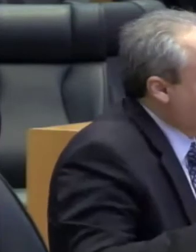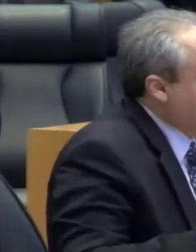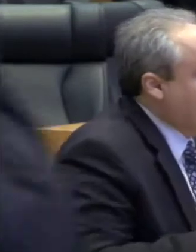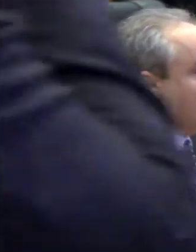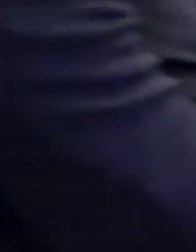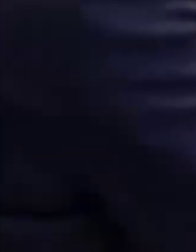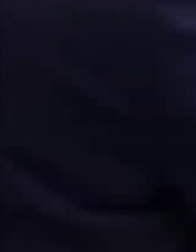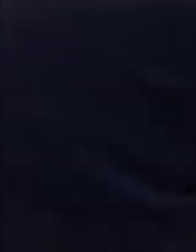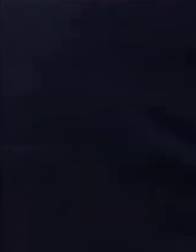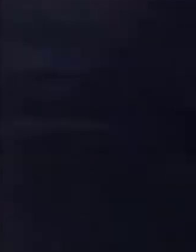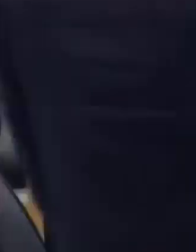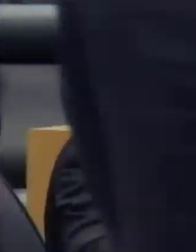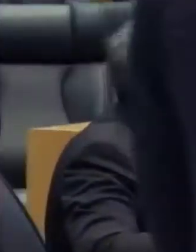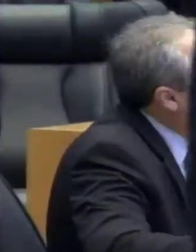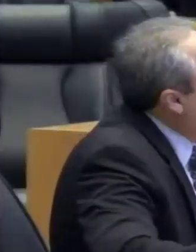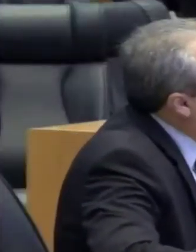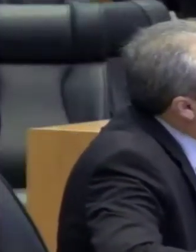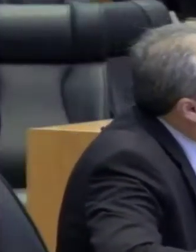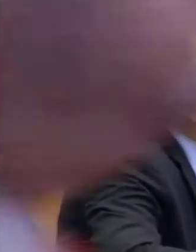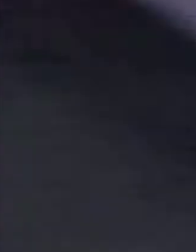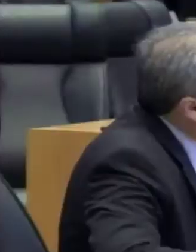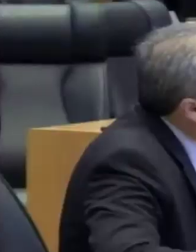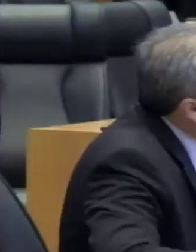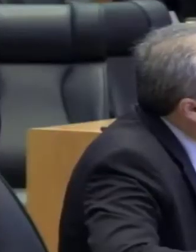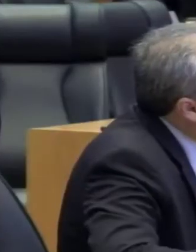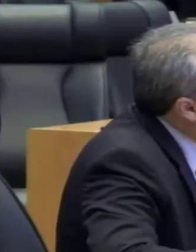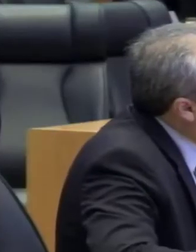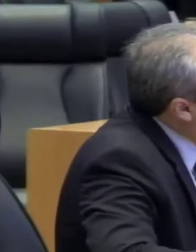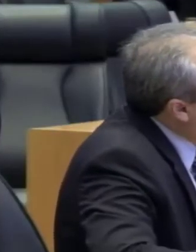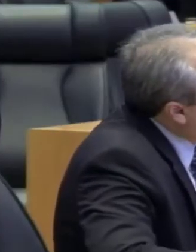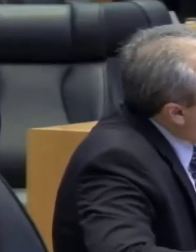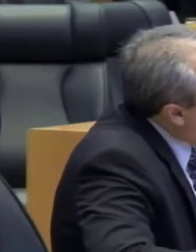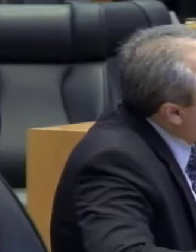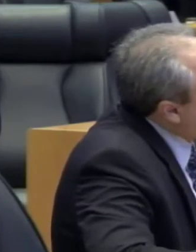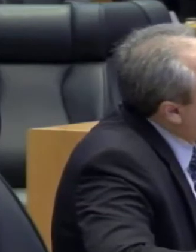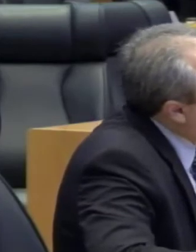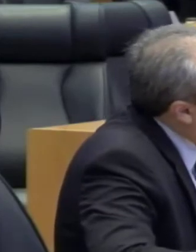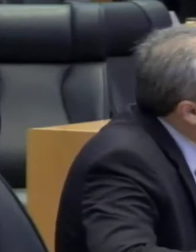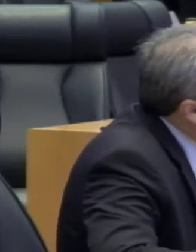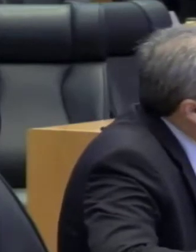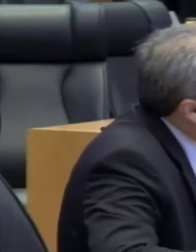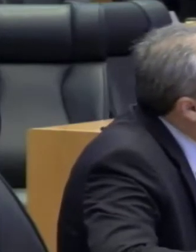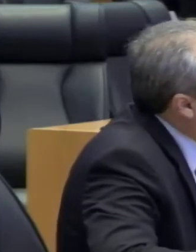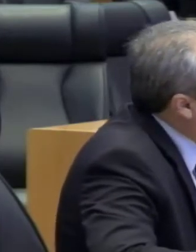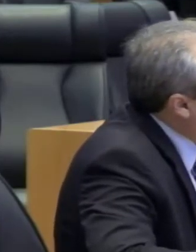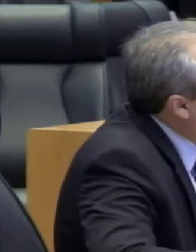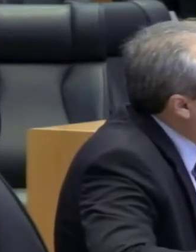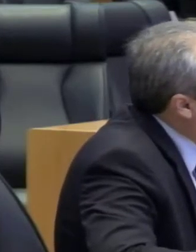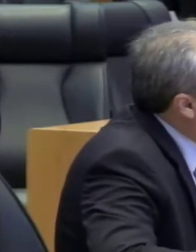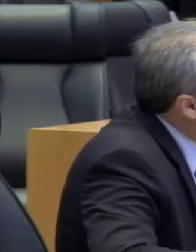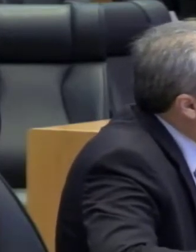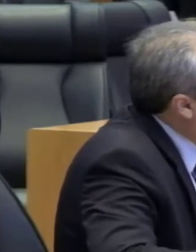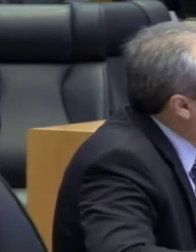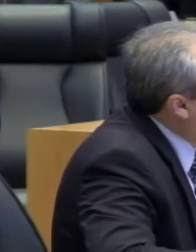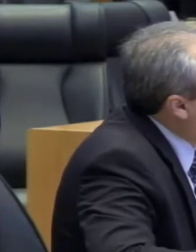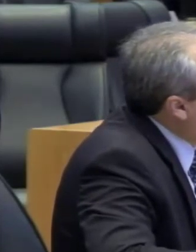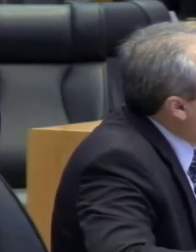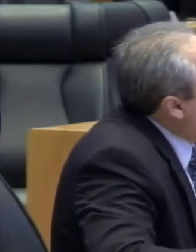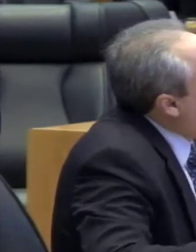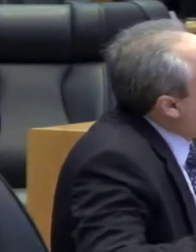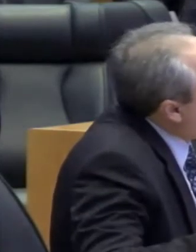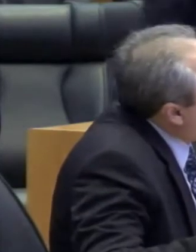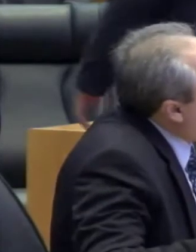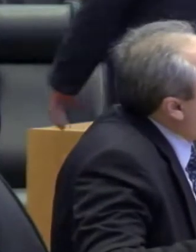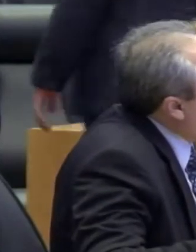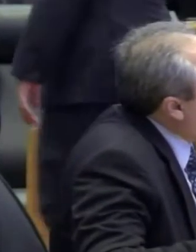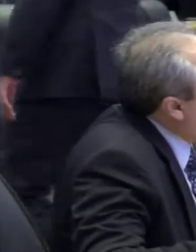estaríamos presenciando e lendo na imprensa do Grupo Sarney, com o mesmo destaque, quando acusaram Vossa Excelência,